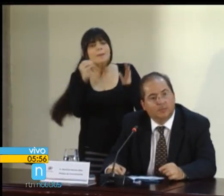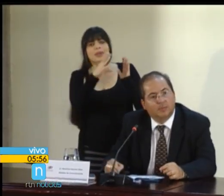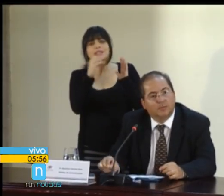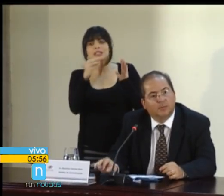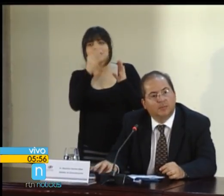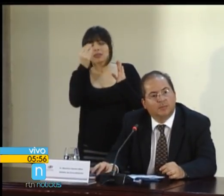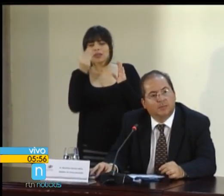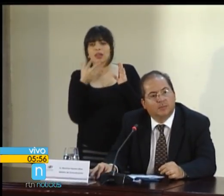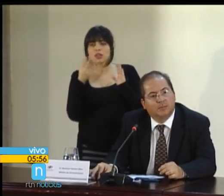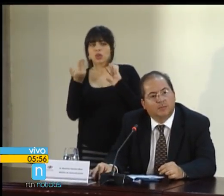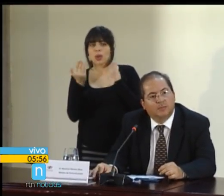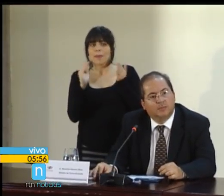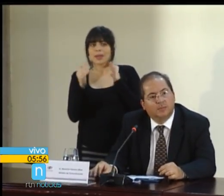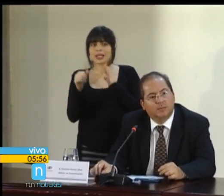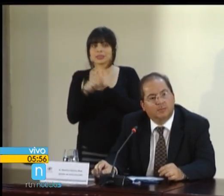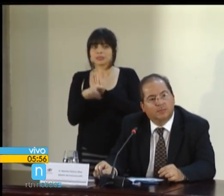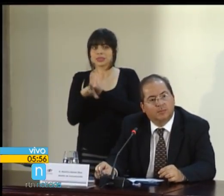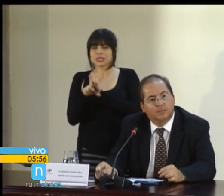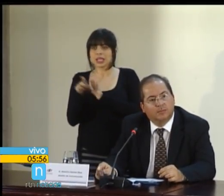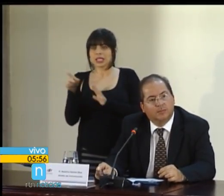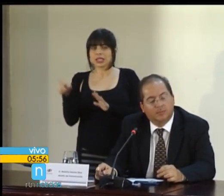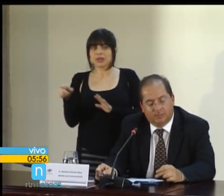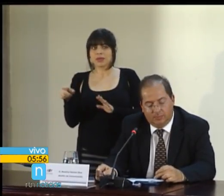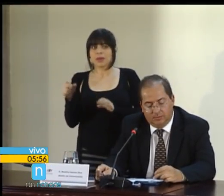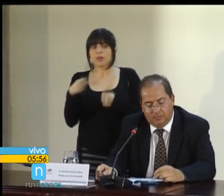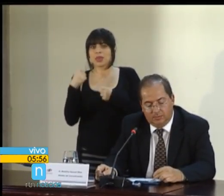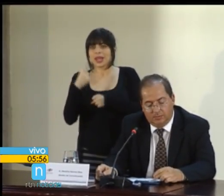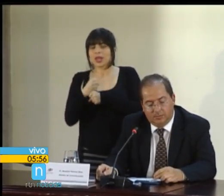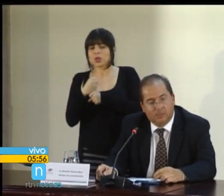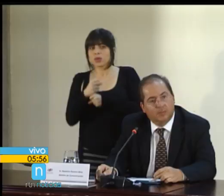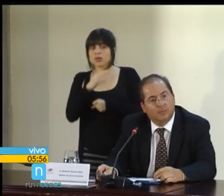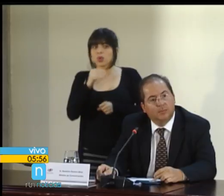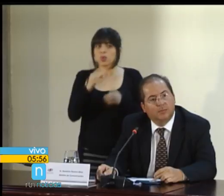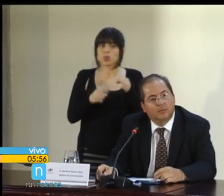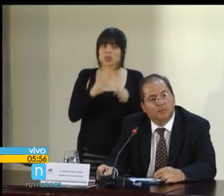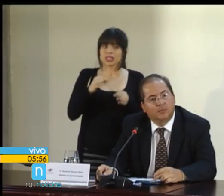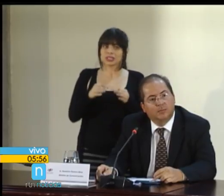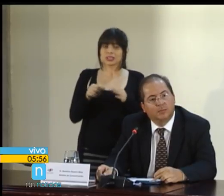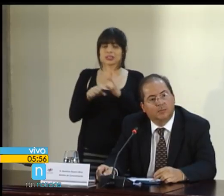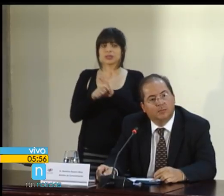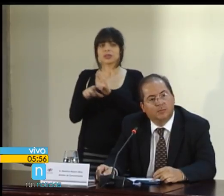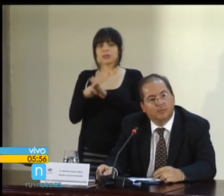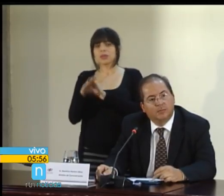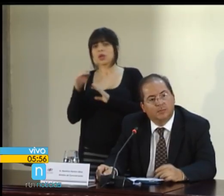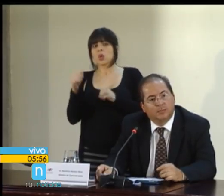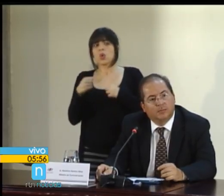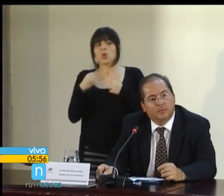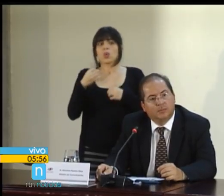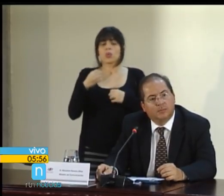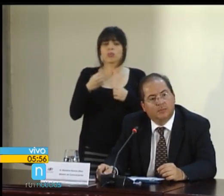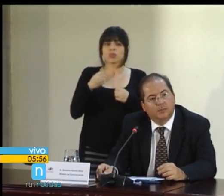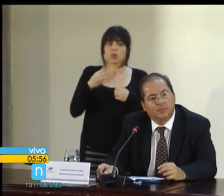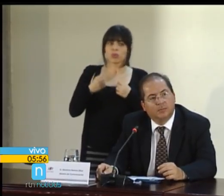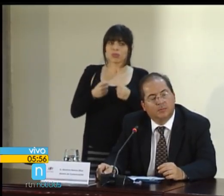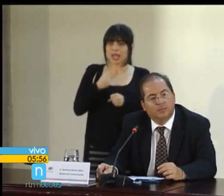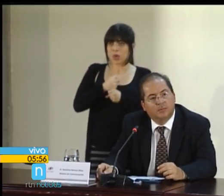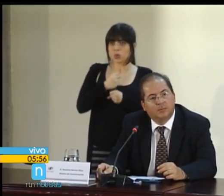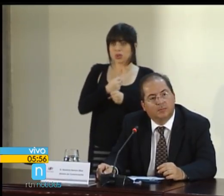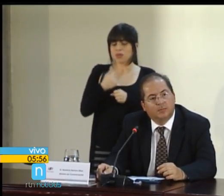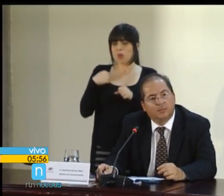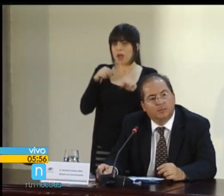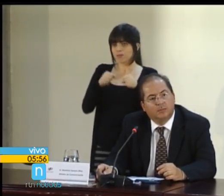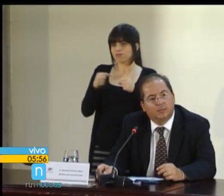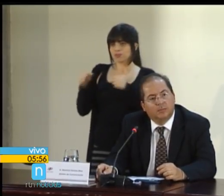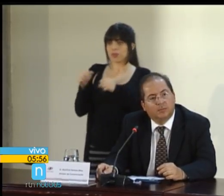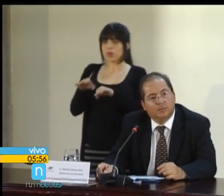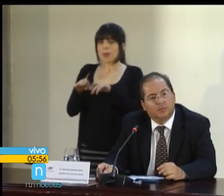datos comparativos de la Asamblea Legislativa, el Ejecutivo y el Judicial. La Asamblea y el Ejecutivo tienen recortes importantes, sin